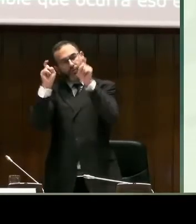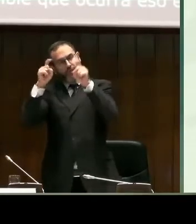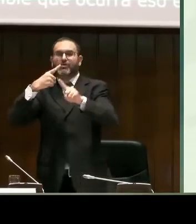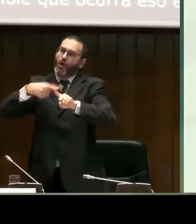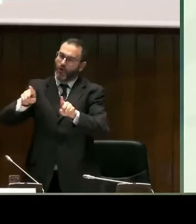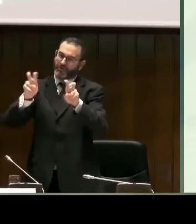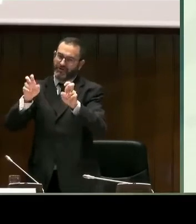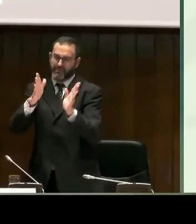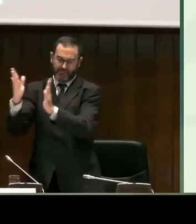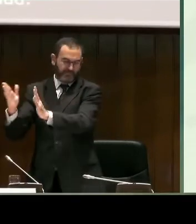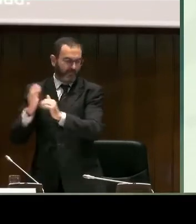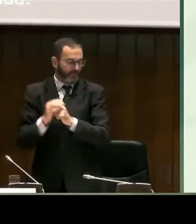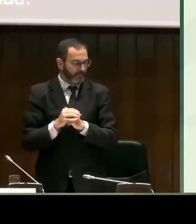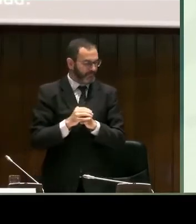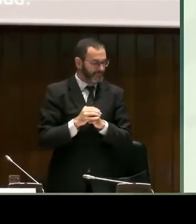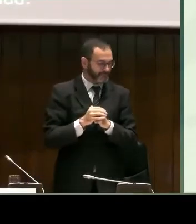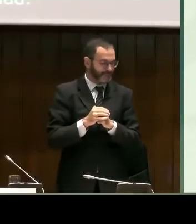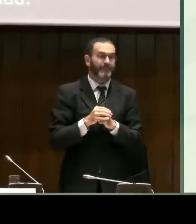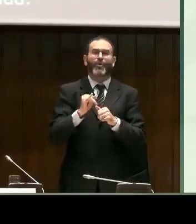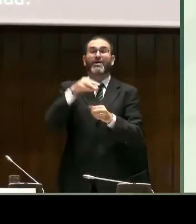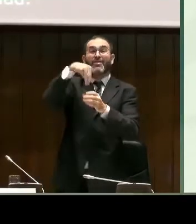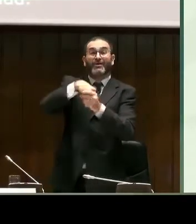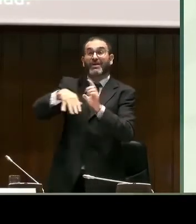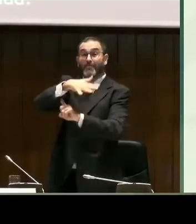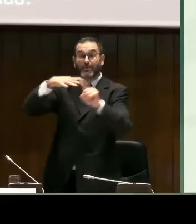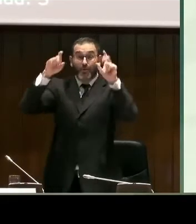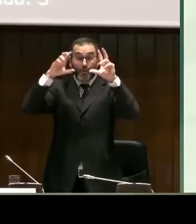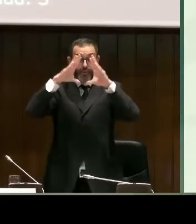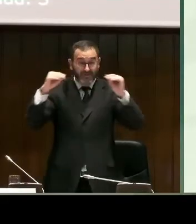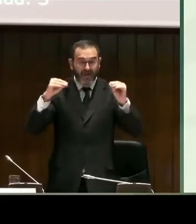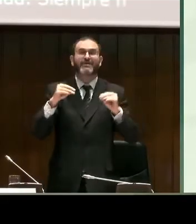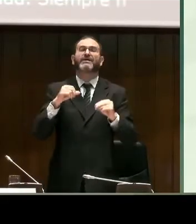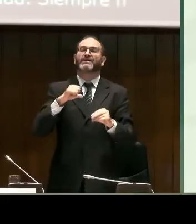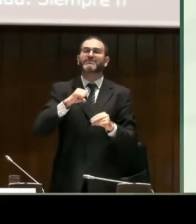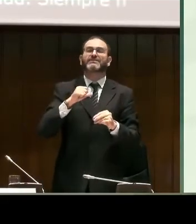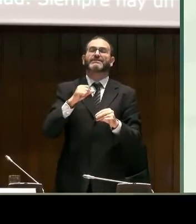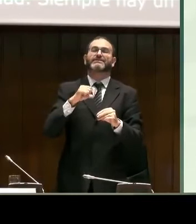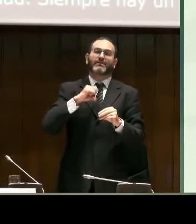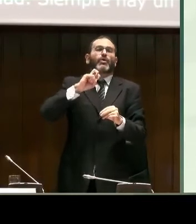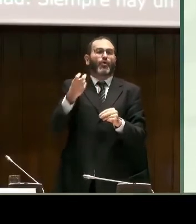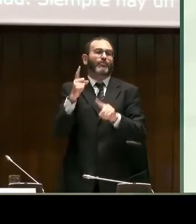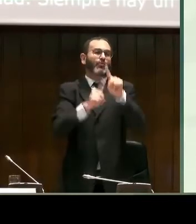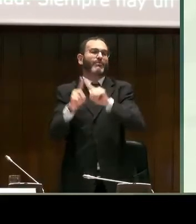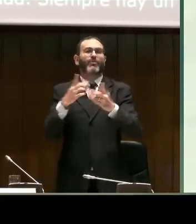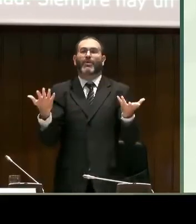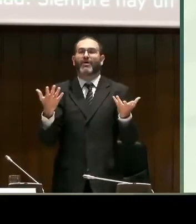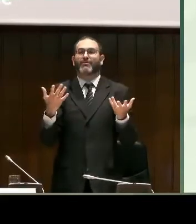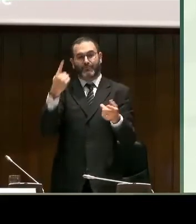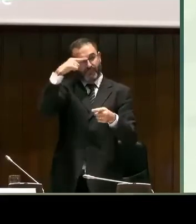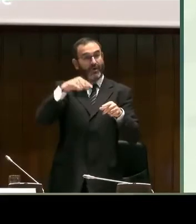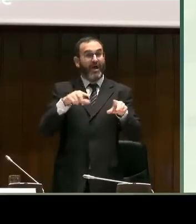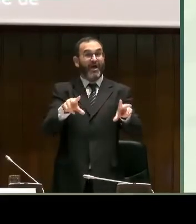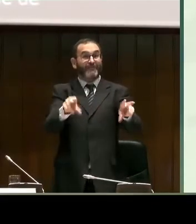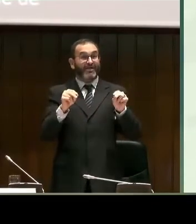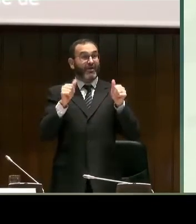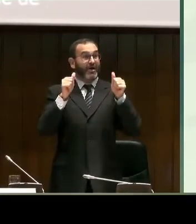hay un recurso disponible, en este caso de intérpretes de lengua de signos para el alumnado sordo en la universidad. Y en este ámbito en concreto también nos